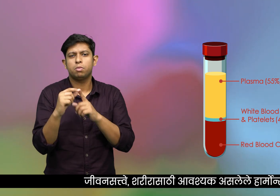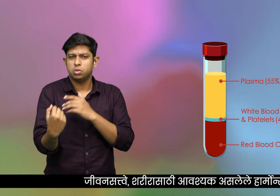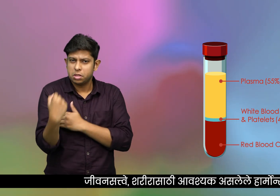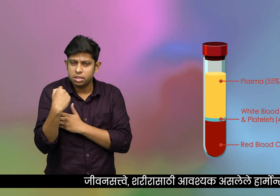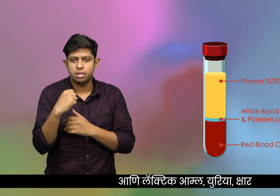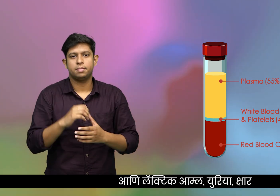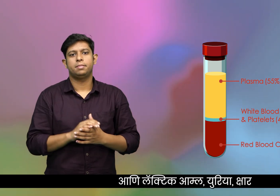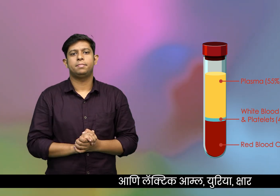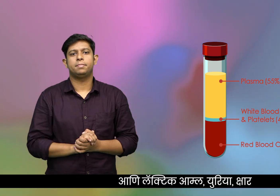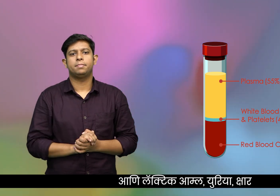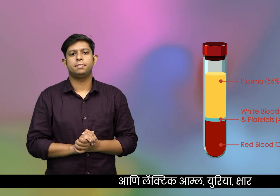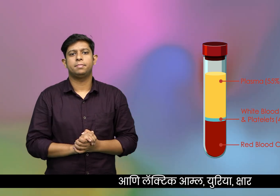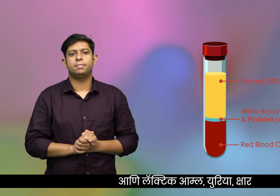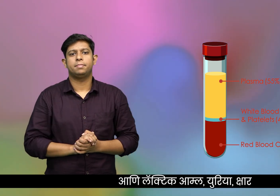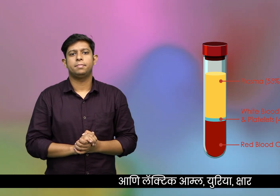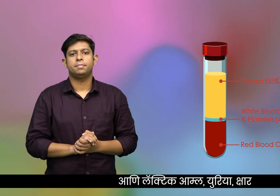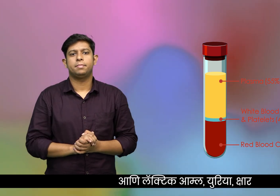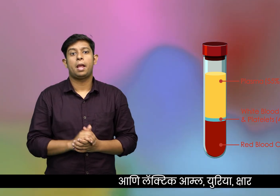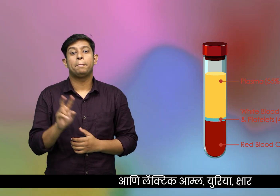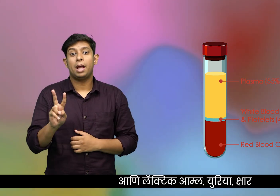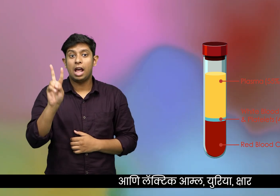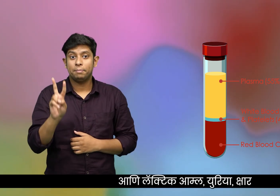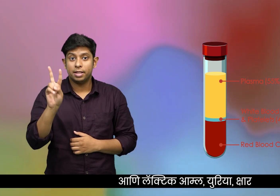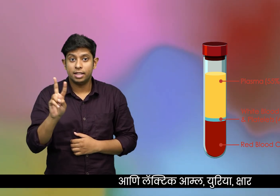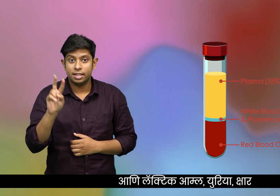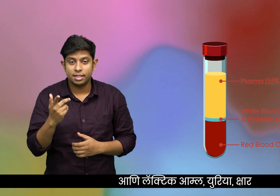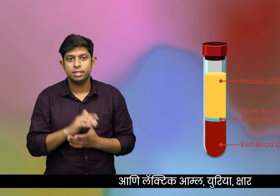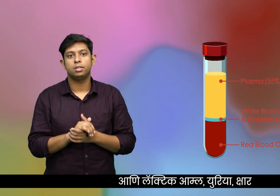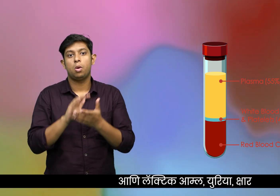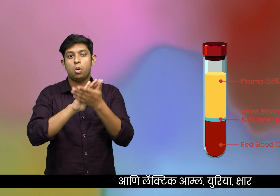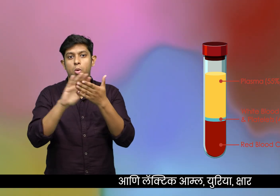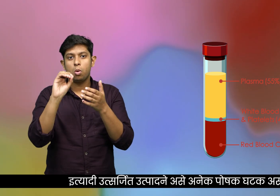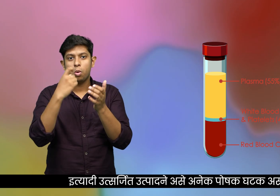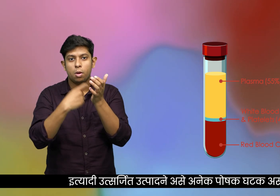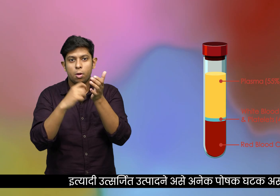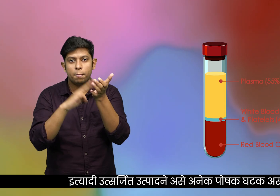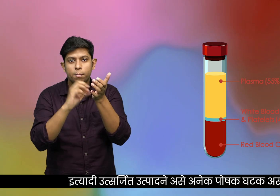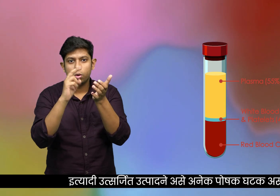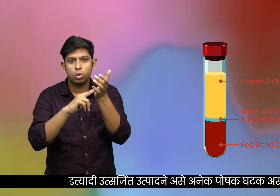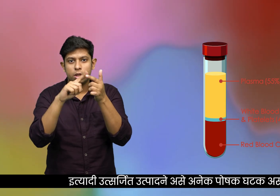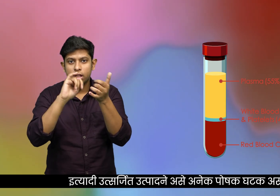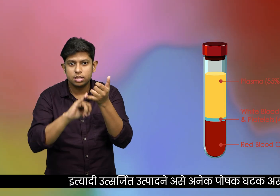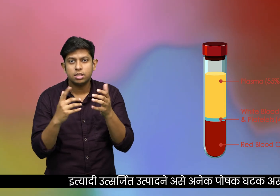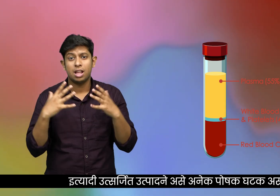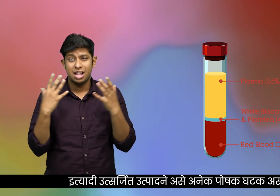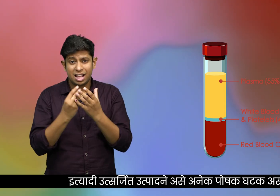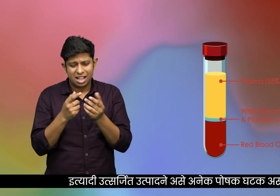हार्मोन्स आणि लॅक्टिक आम्ल, युरिया, क्षार इत्यादी उत्सर्जित उत्पादने असे